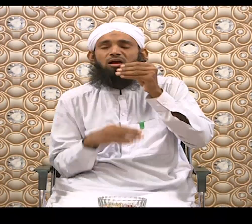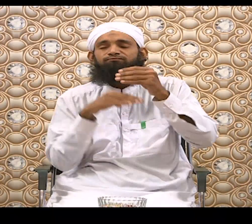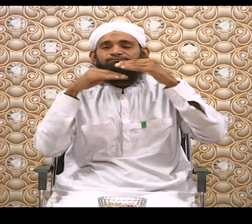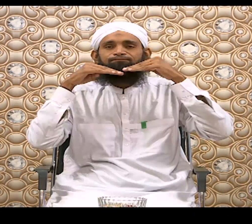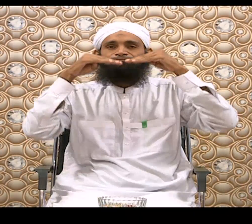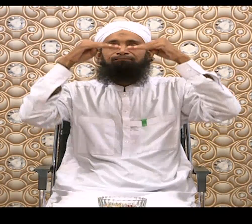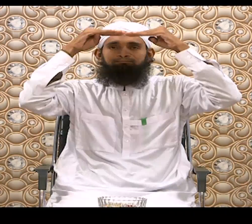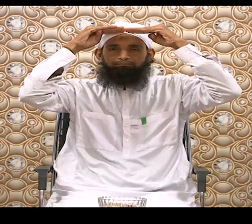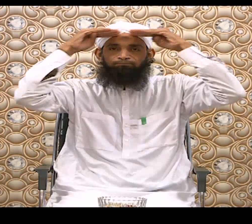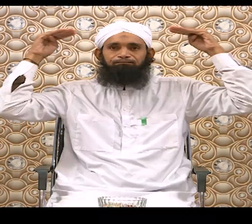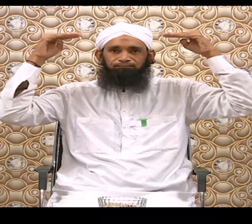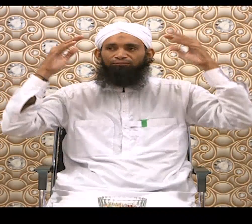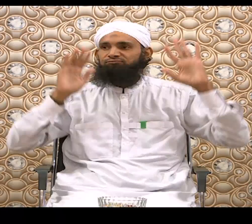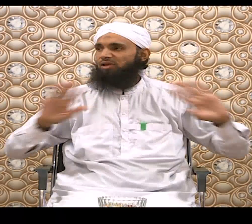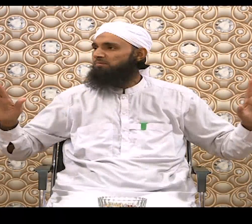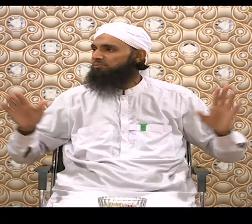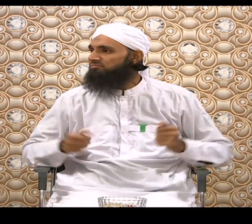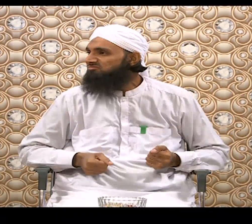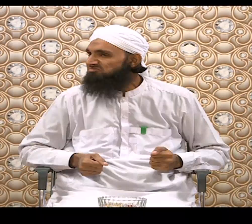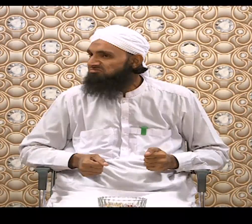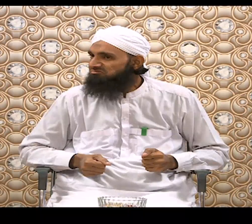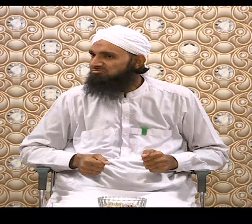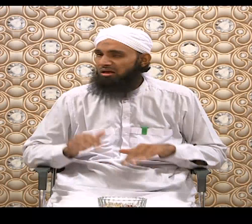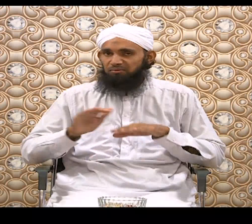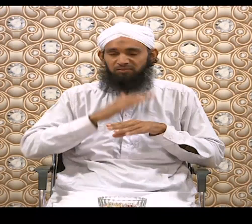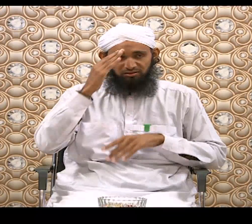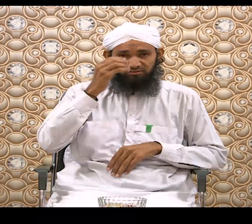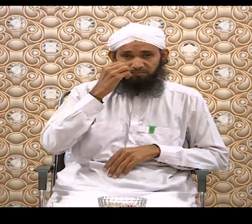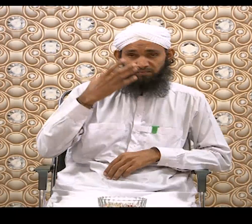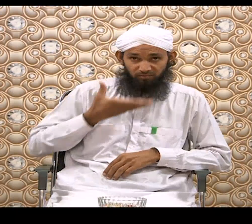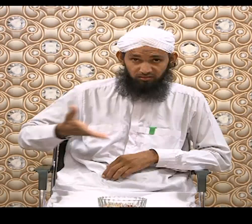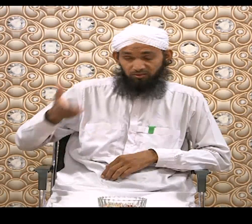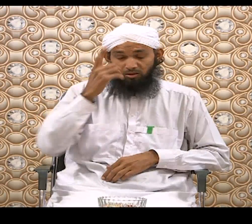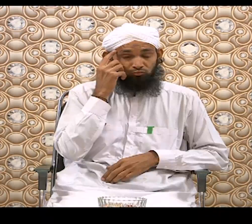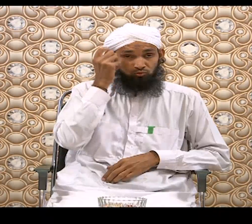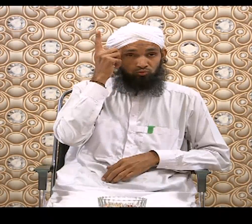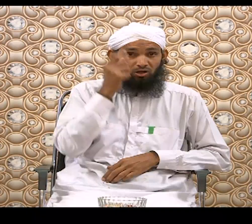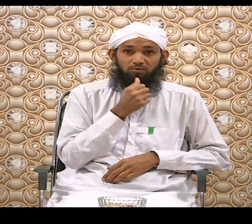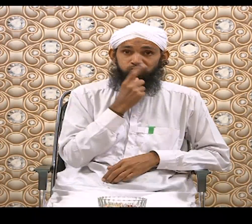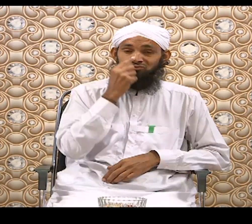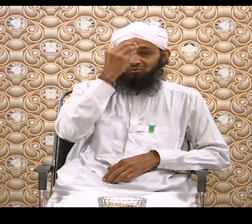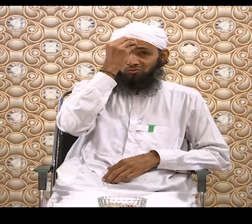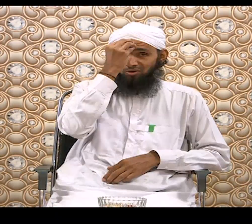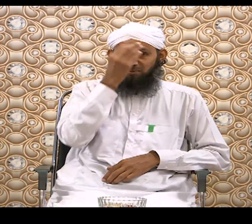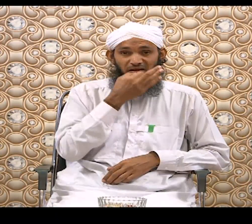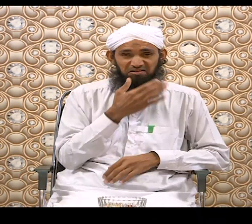پیارے اسلامی بھائیوں ابھی ہم نے والدہ کی نافرمانی کرنے والے کا عبرتناک انجام سنا ہمارے